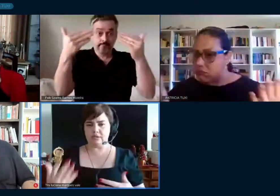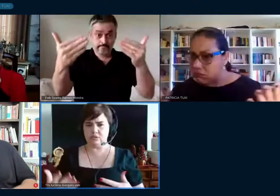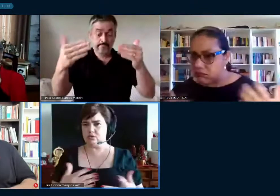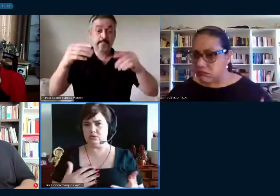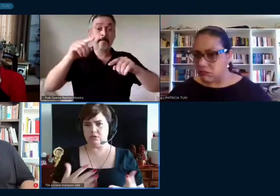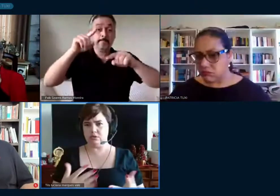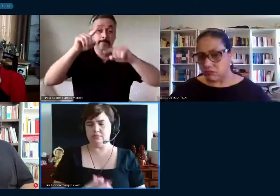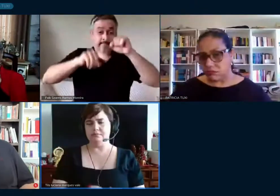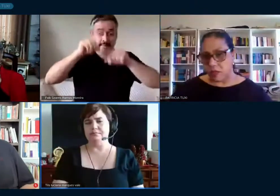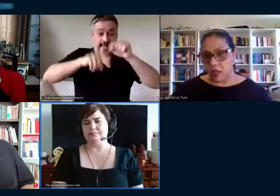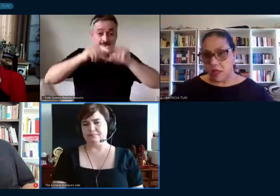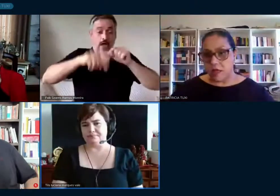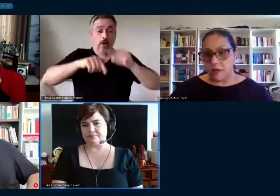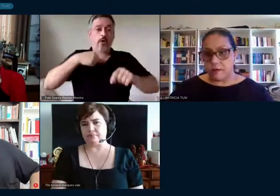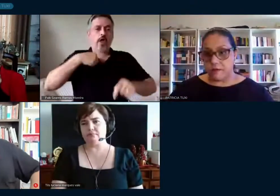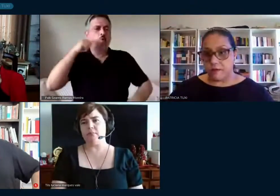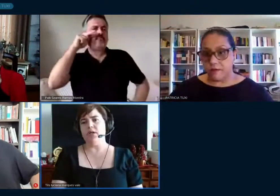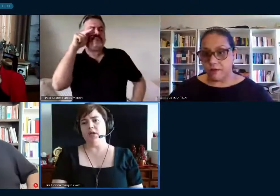Capovilla, você gostou ou não?